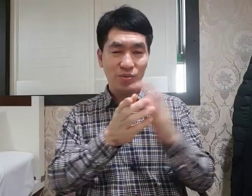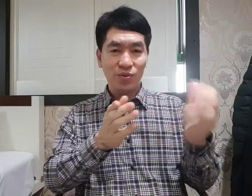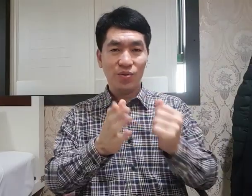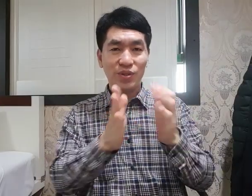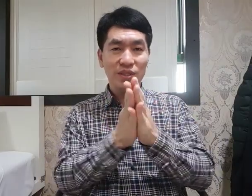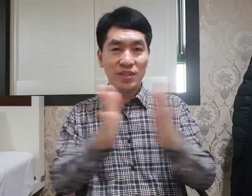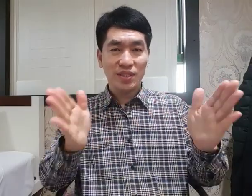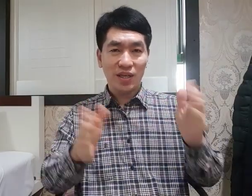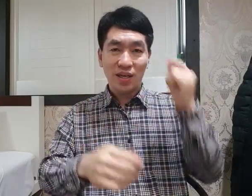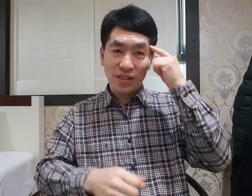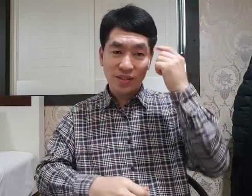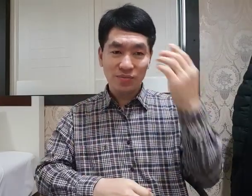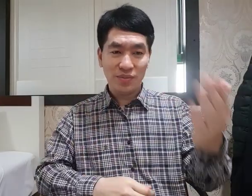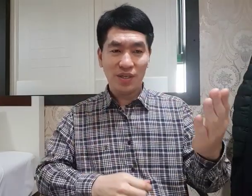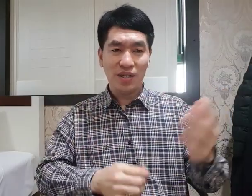기도로 시작하셨습니까?